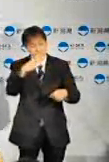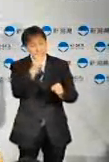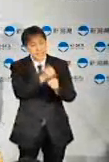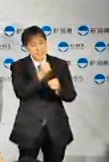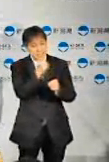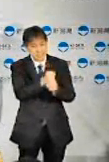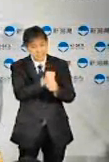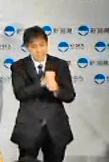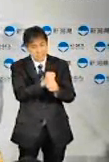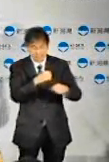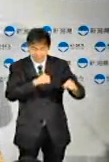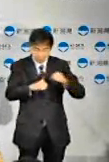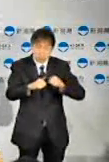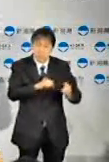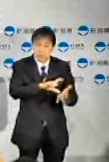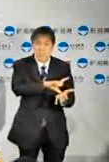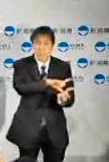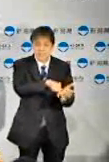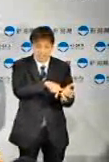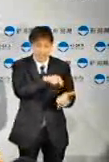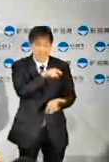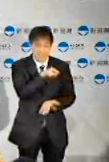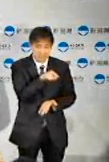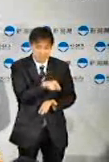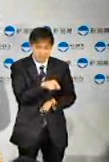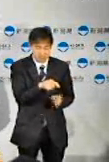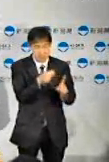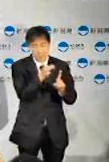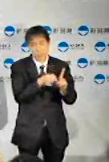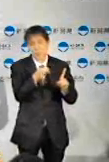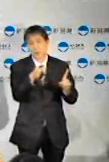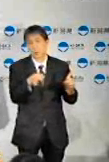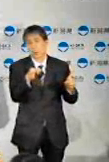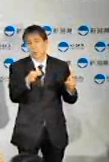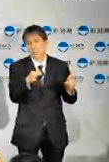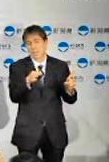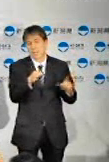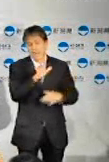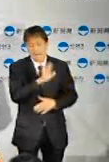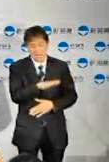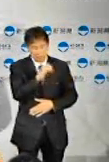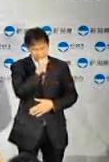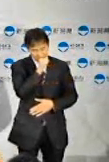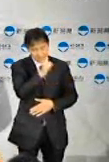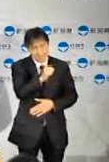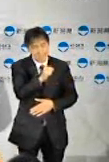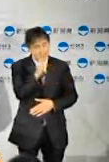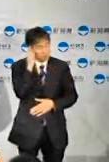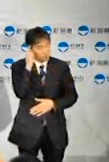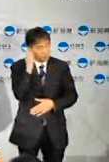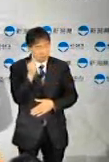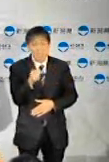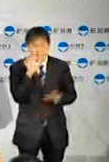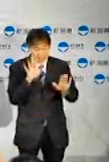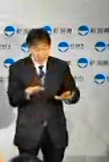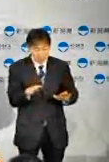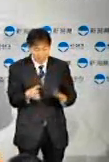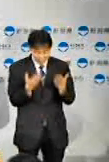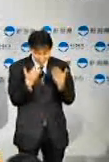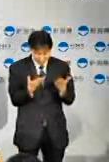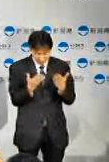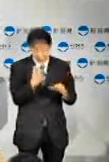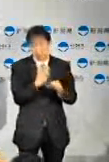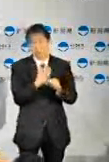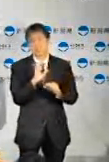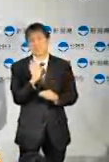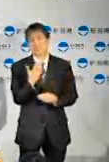に何らかこうあのその評価があっていいんじゃないかっていう、まあ、その勉強今やってるんですけどね、なかな